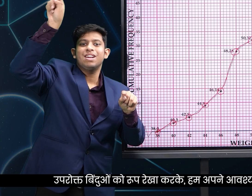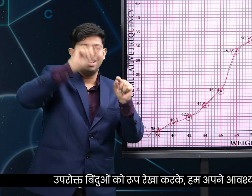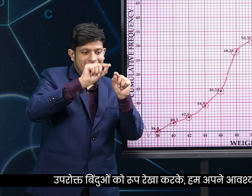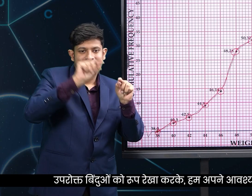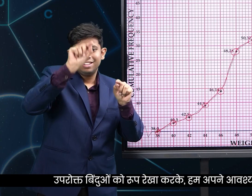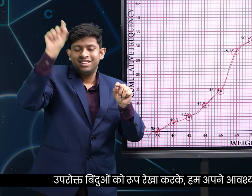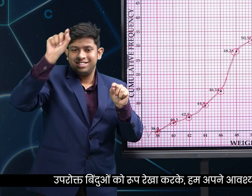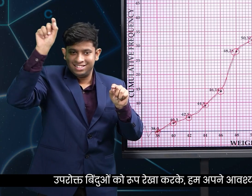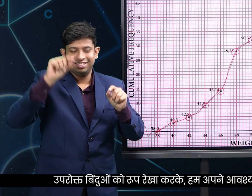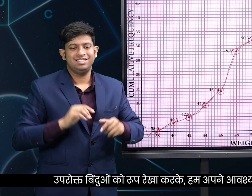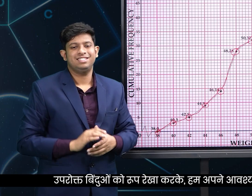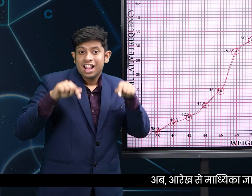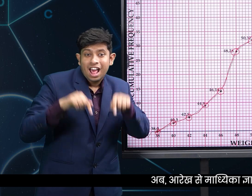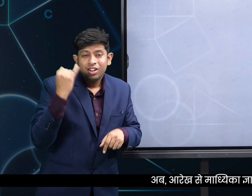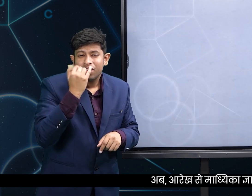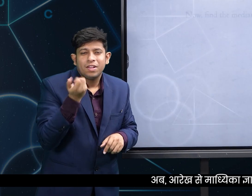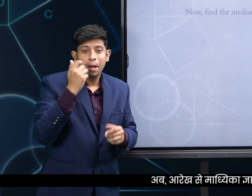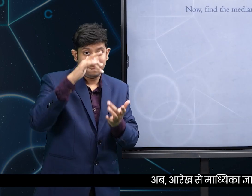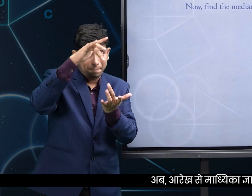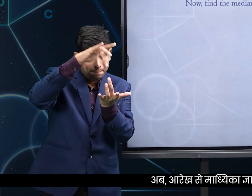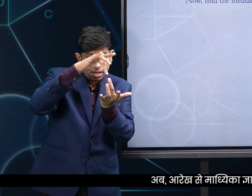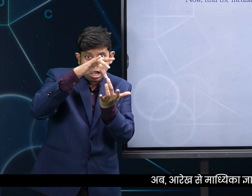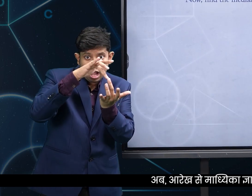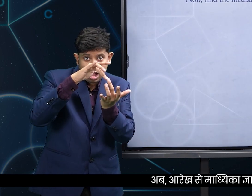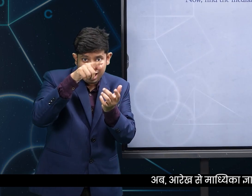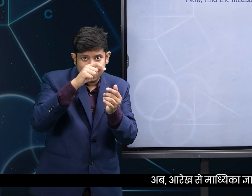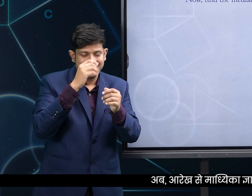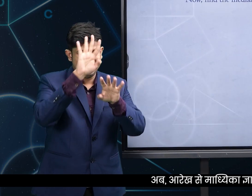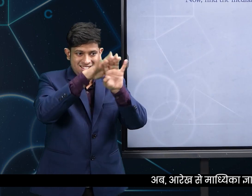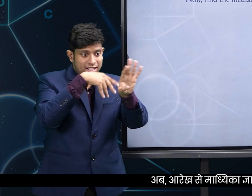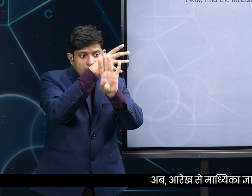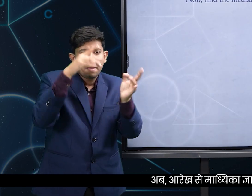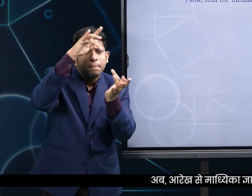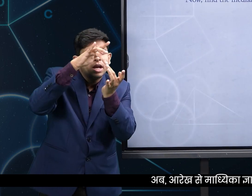हैं। अब आरेख से माध्यिका ज्ञात कीजिए।